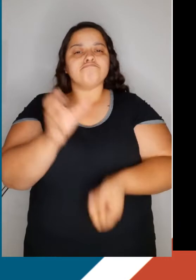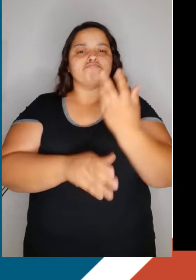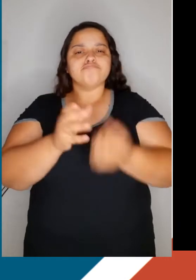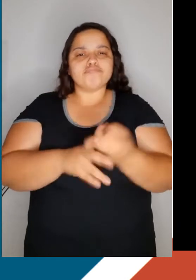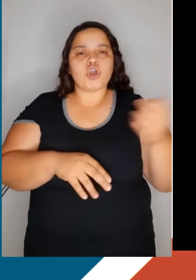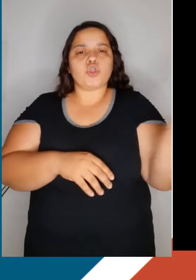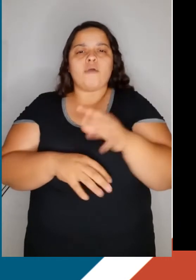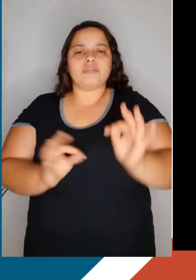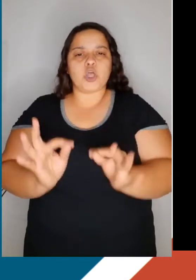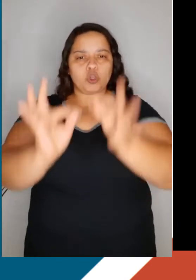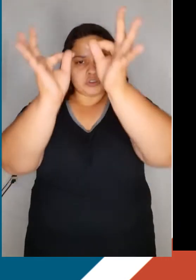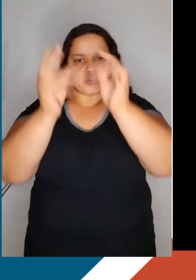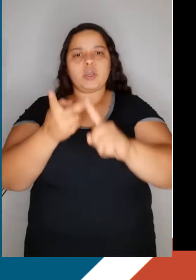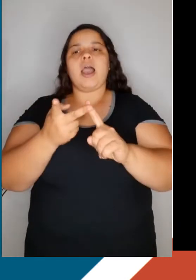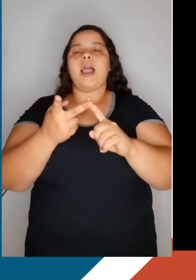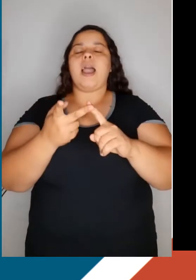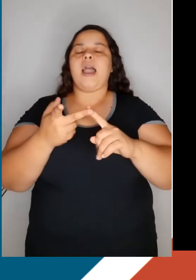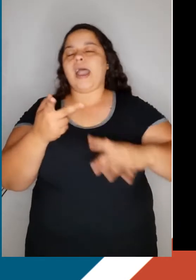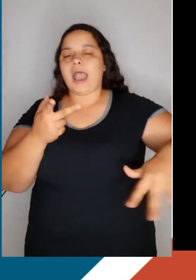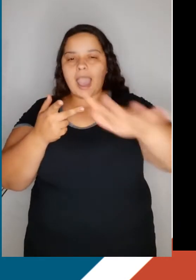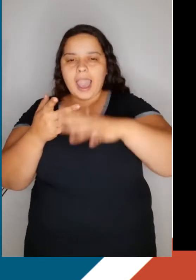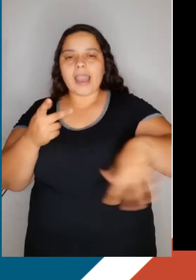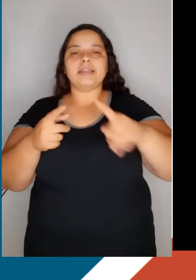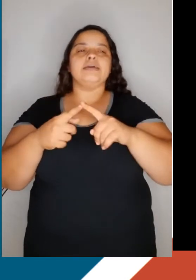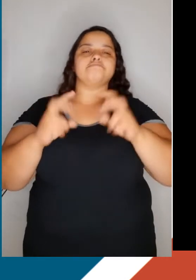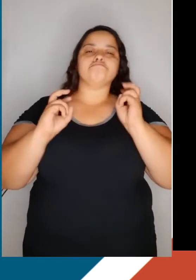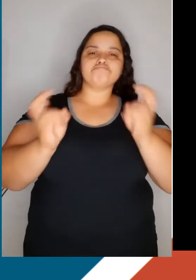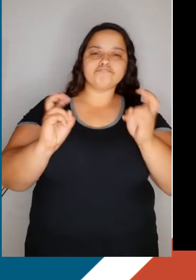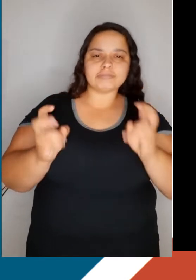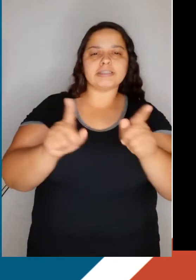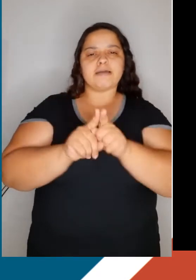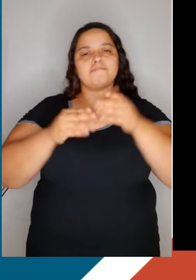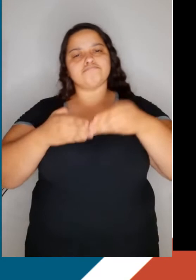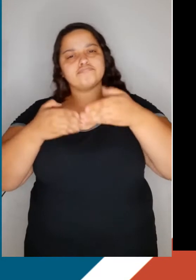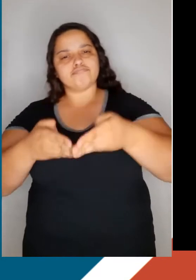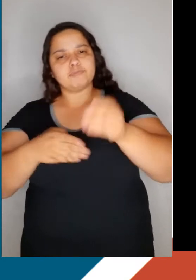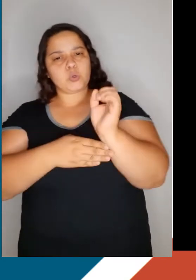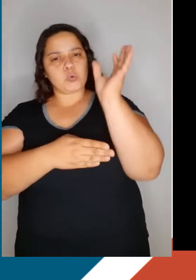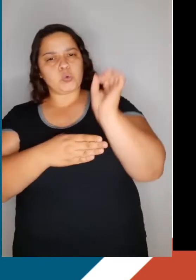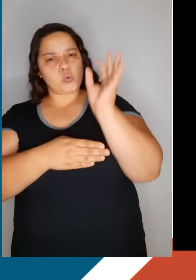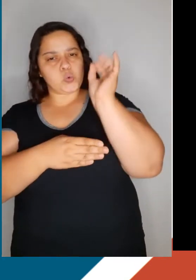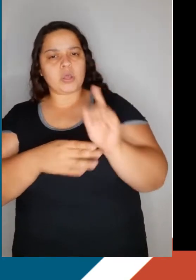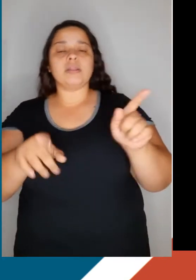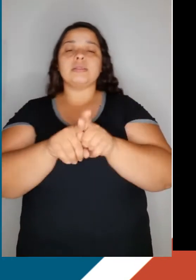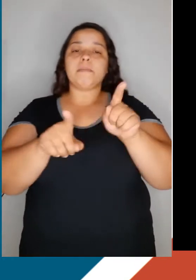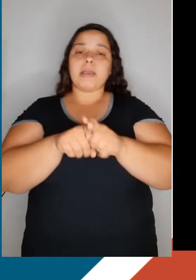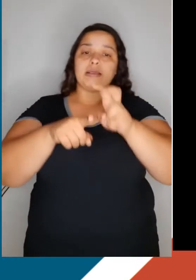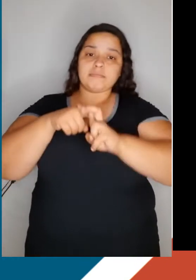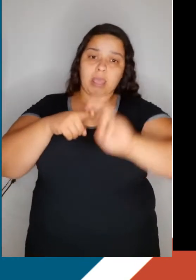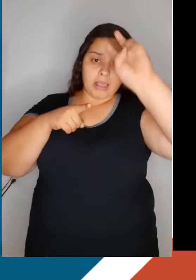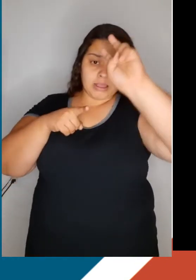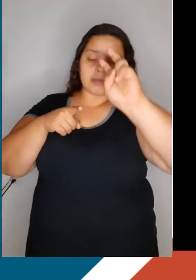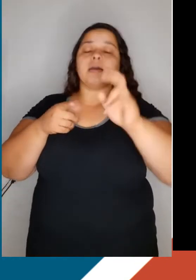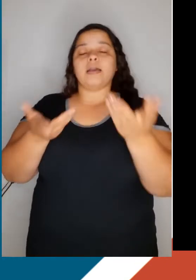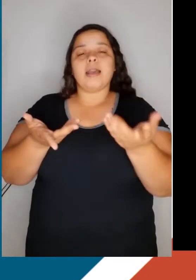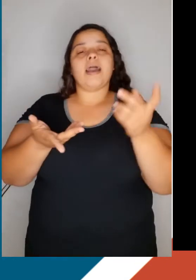novas tecnologias na área dos transportes, como ferrovias e navegação a vapor, além das comunicações como telégrafo. Isso